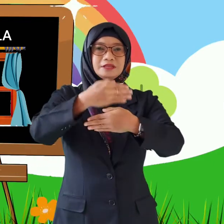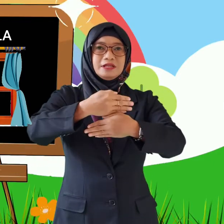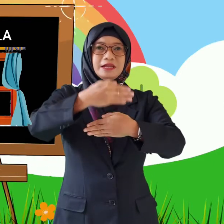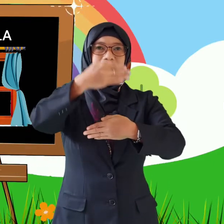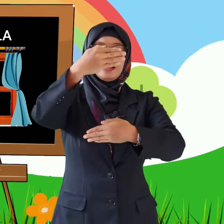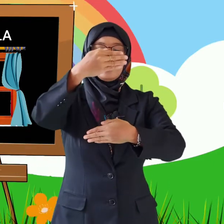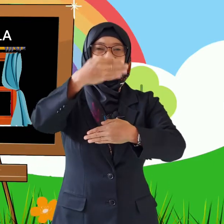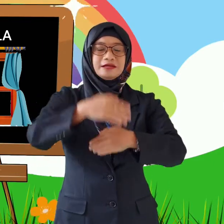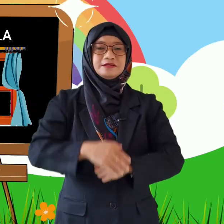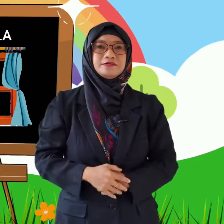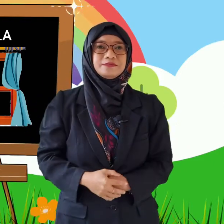Jendela.